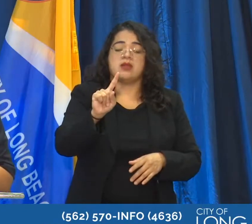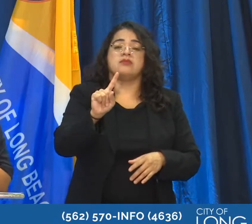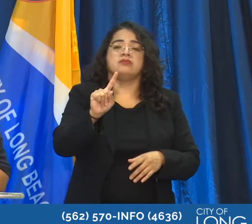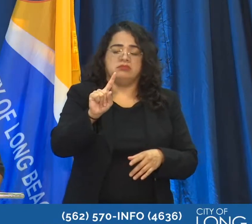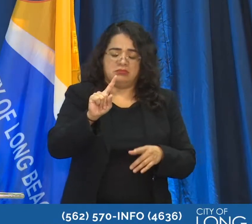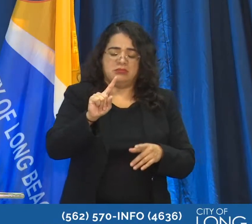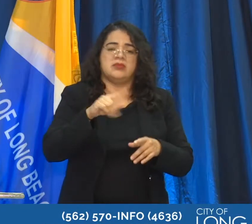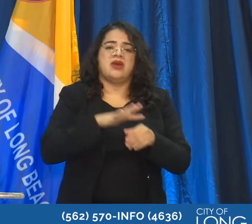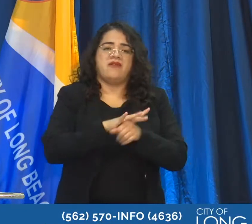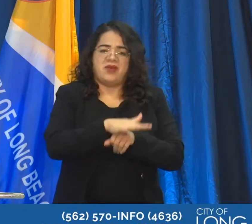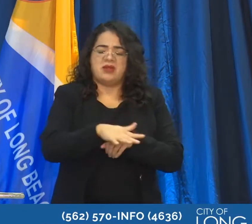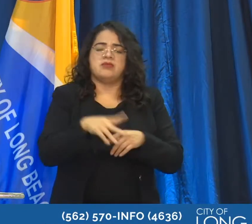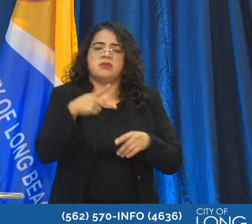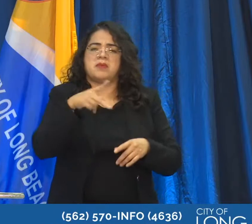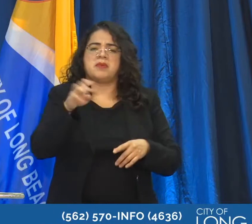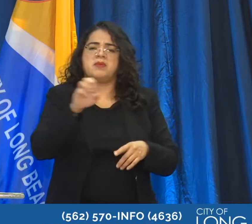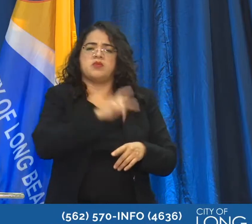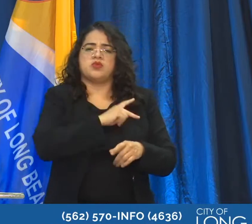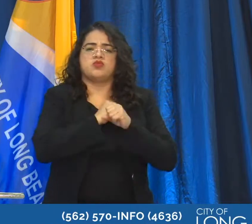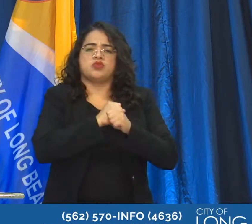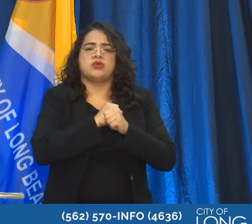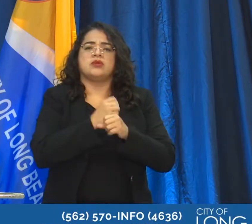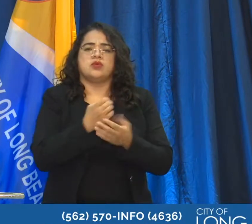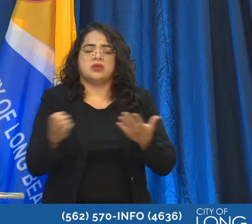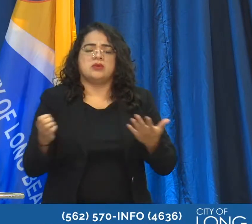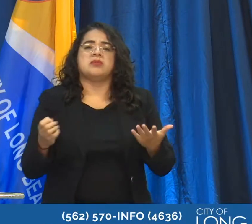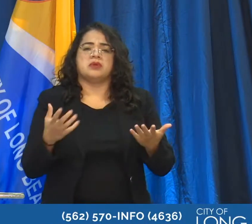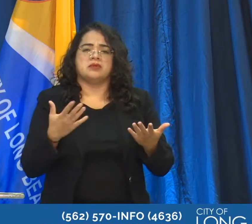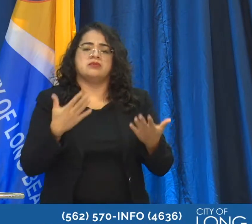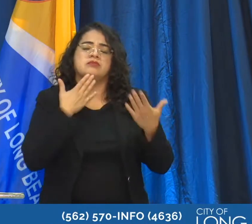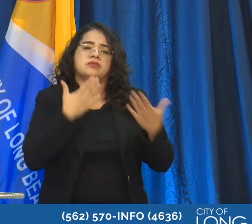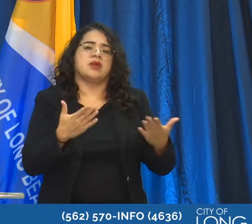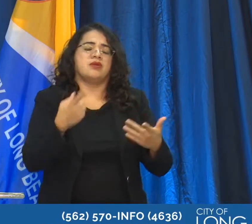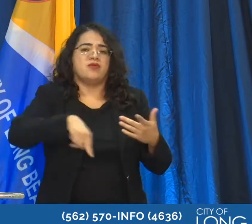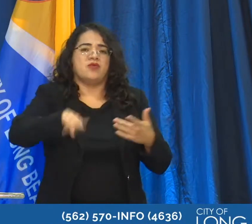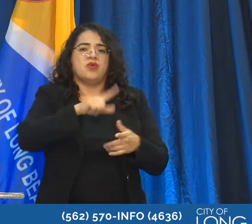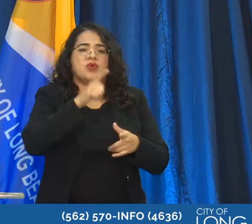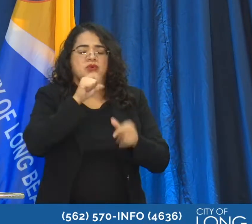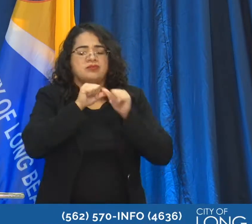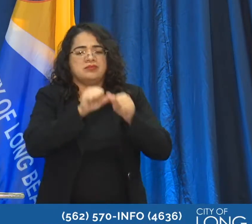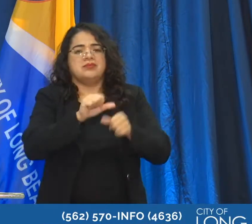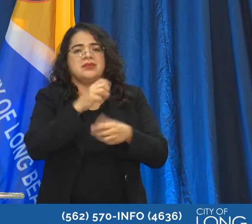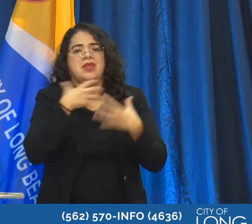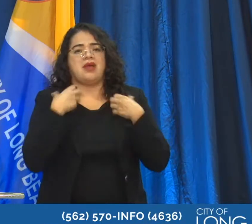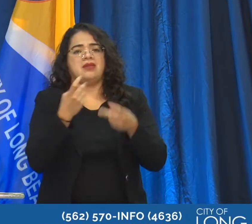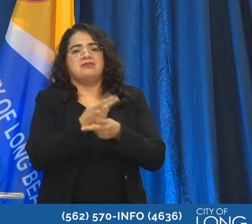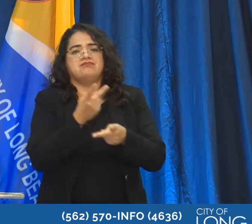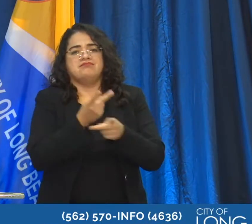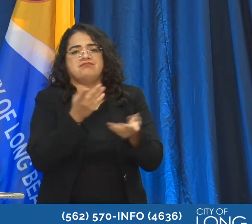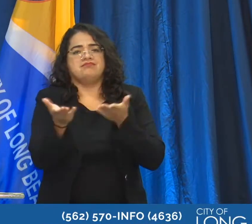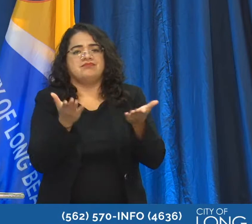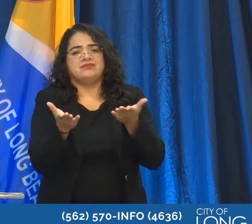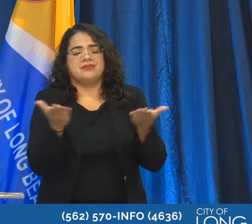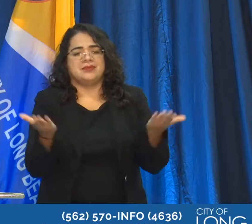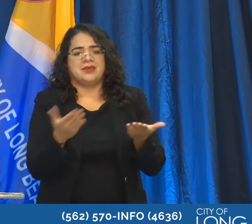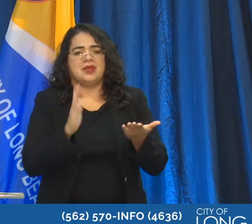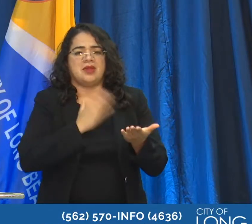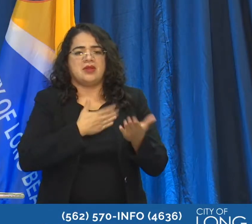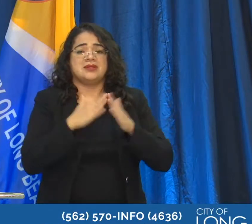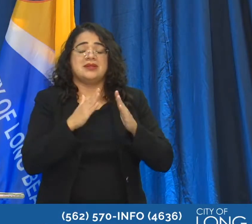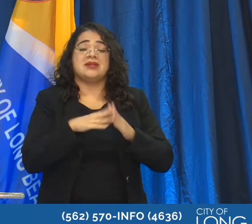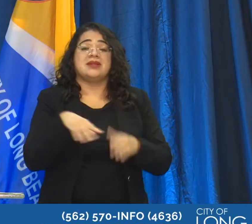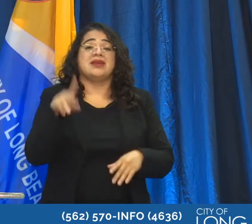que están haciendo servicios médicos en la ciudad. Nuestra directora, Kelly Colopy, que estuvo también hoy con nosotros, nos